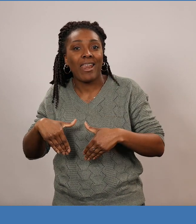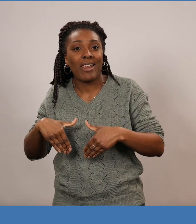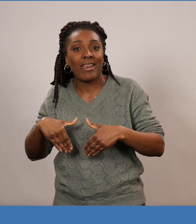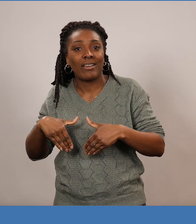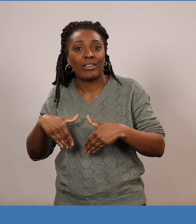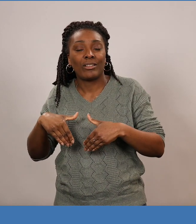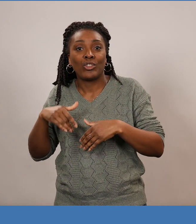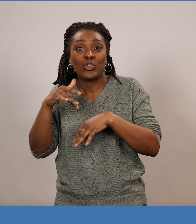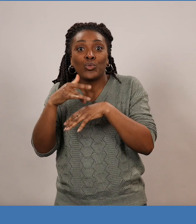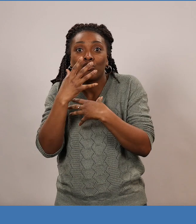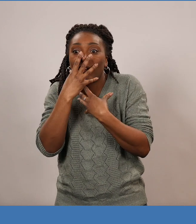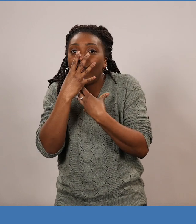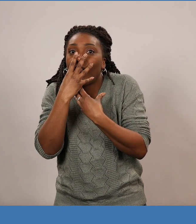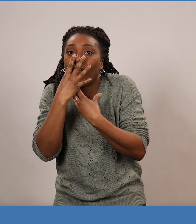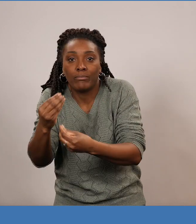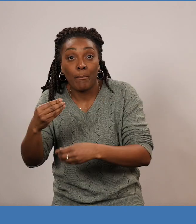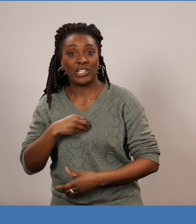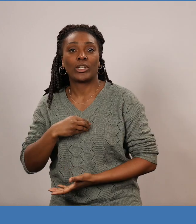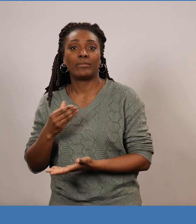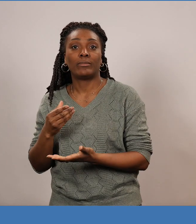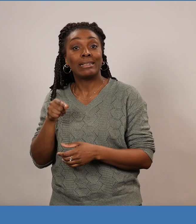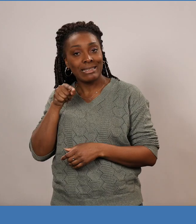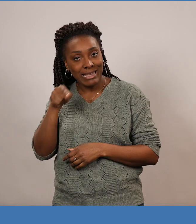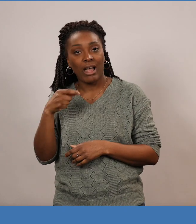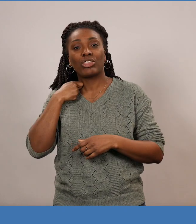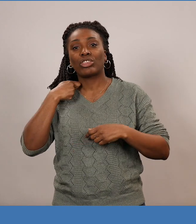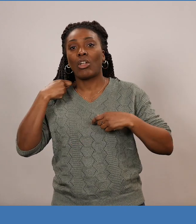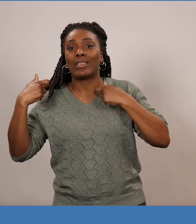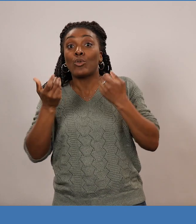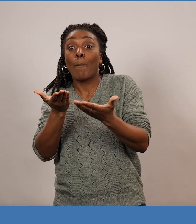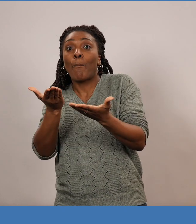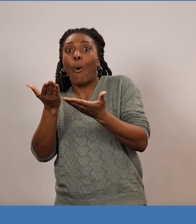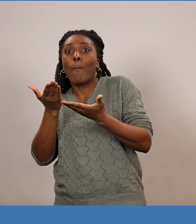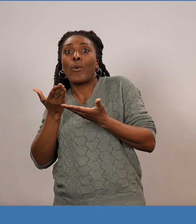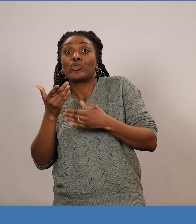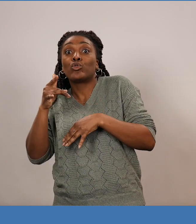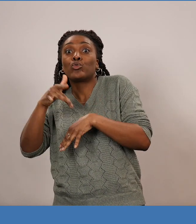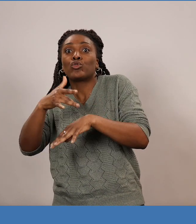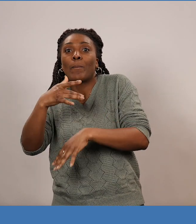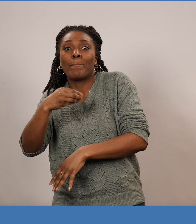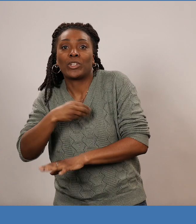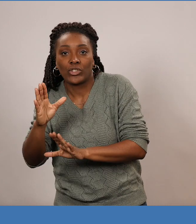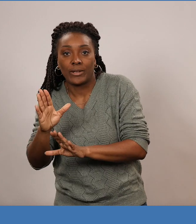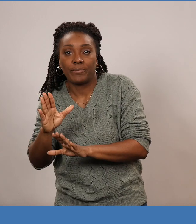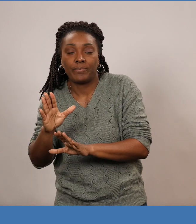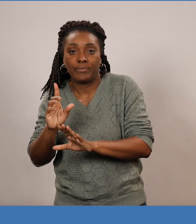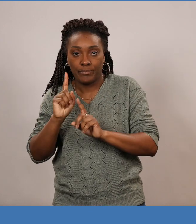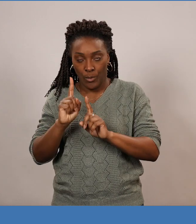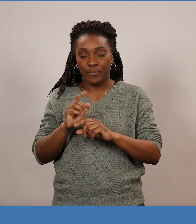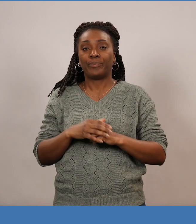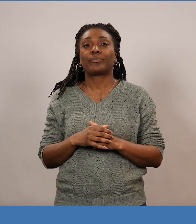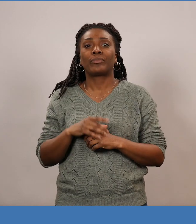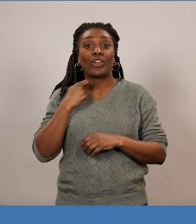choix de la facilité ou le choix du péché. C'est ça, la tentation. Et la